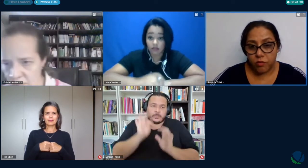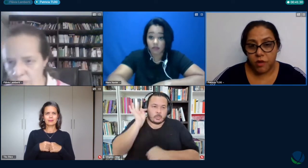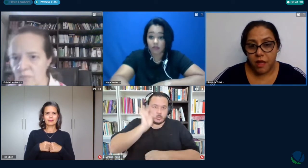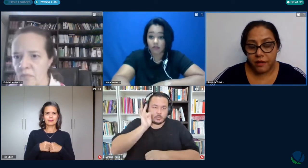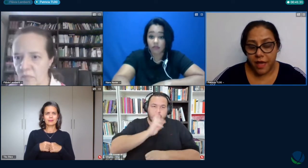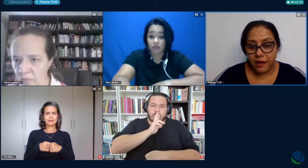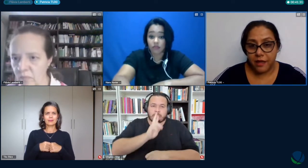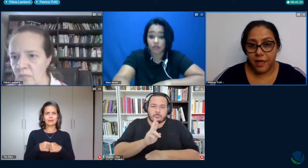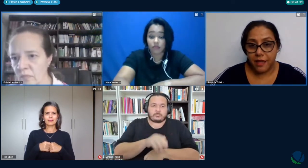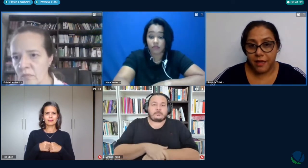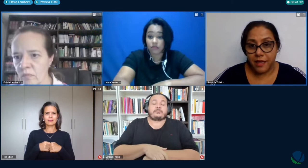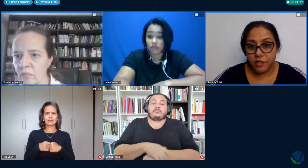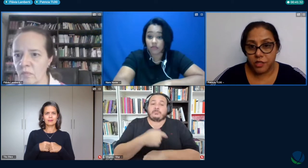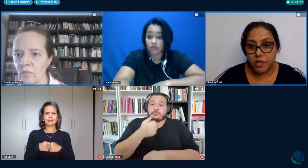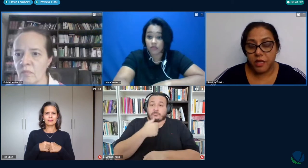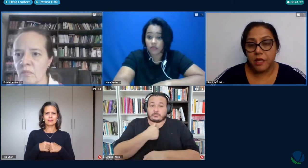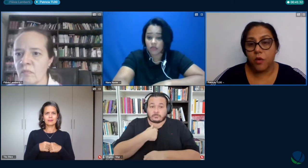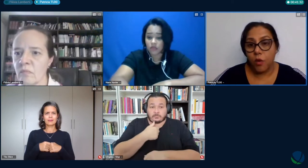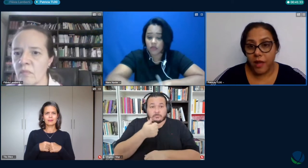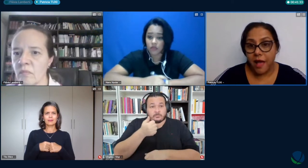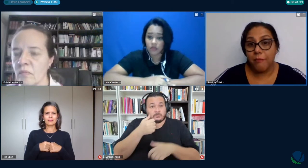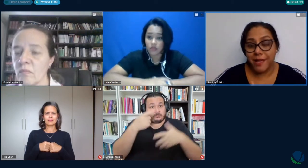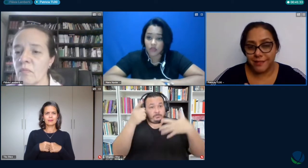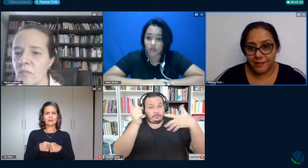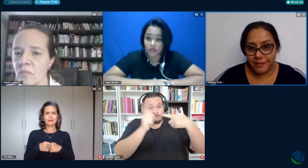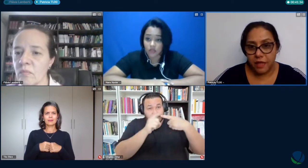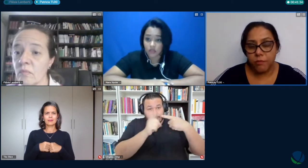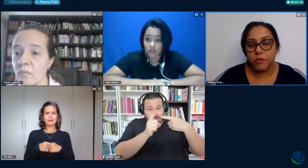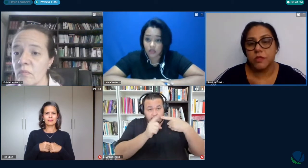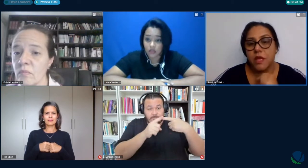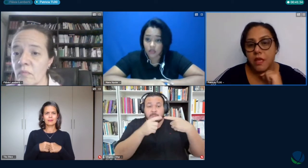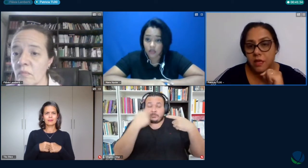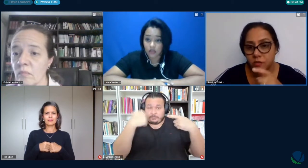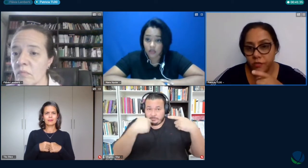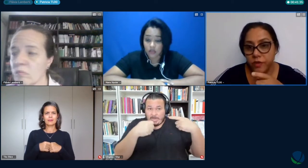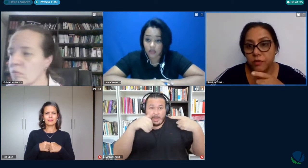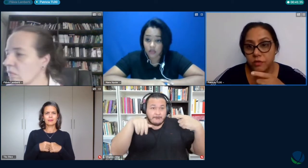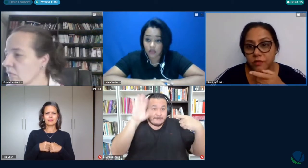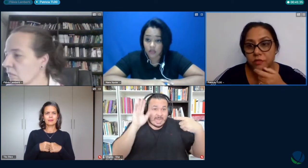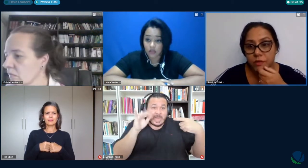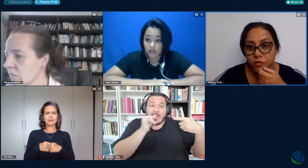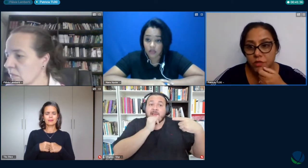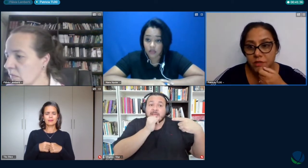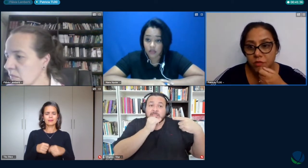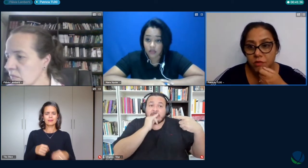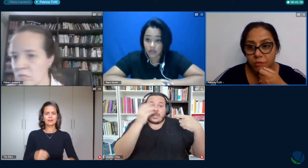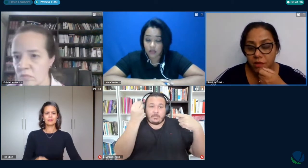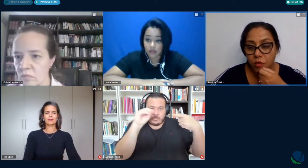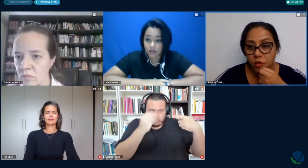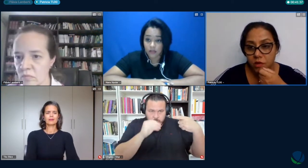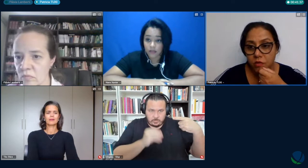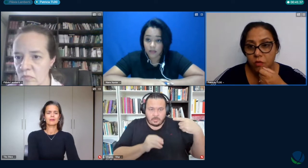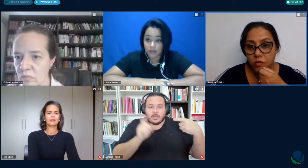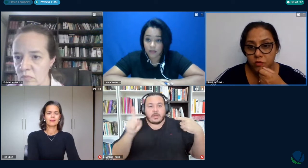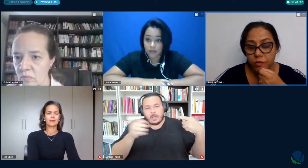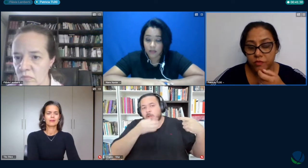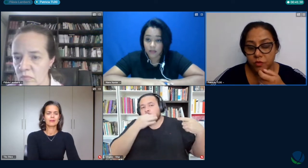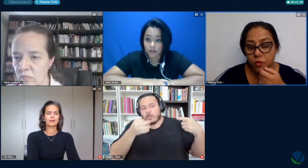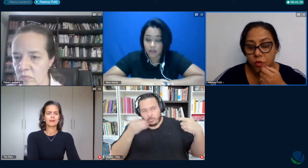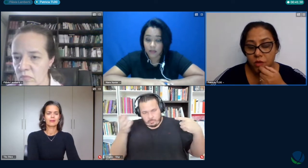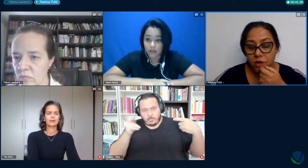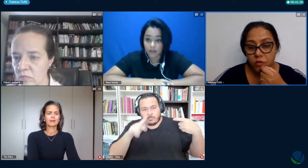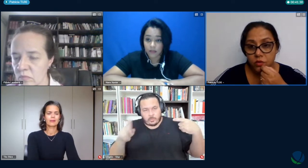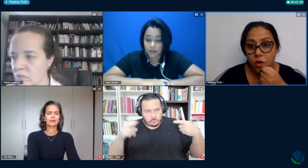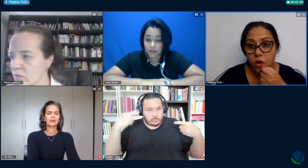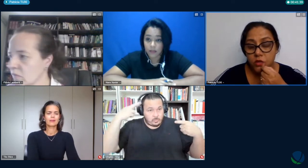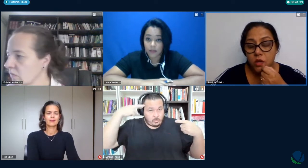primeiro ponto, Nara, é que a gente teria que colocar mais exemplos. Isso foi, inclusive, uma sugestão também do